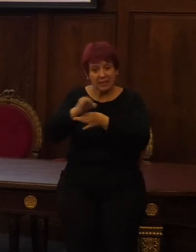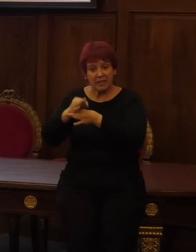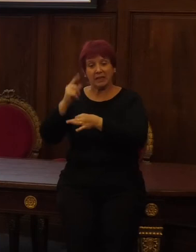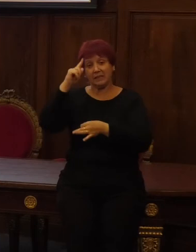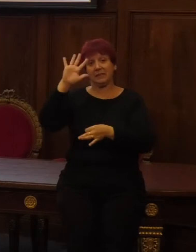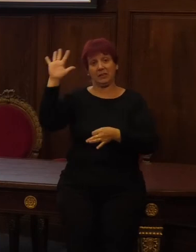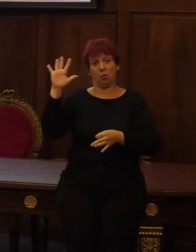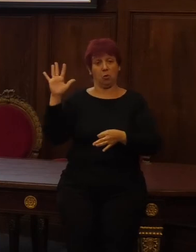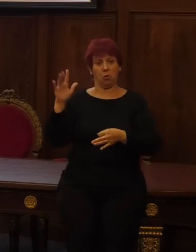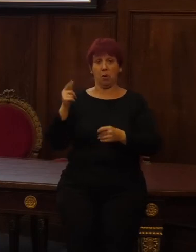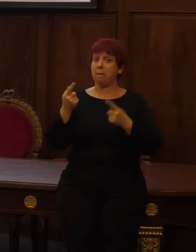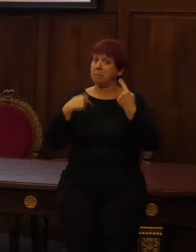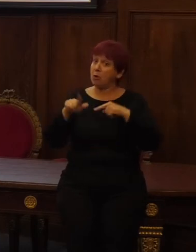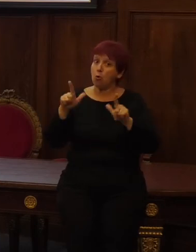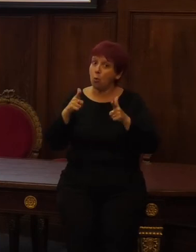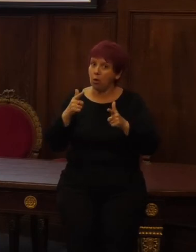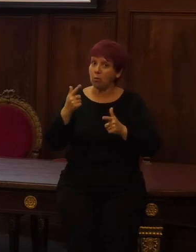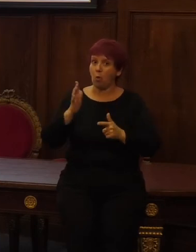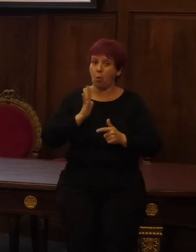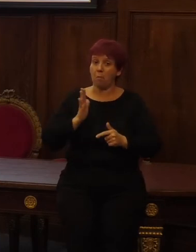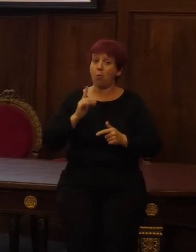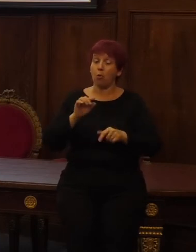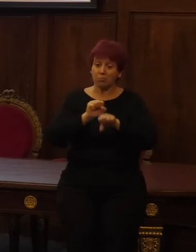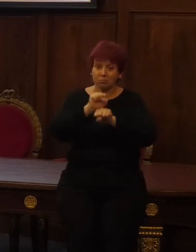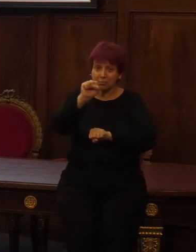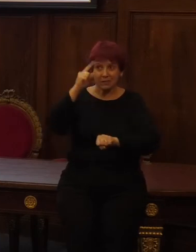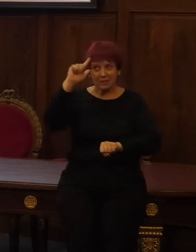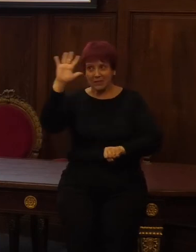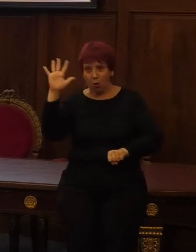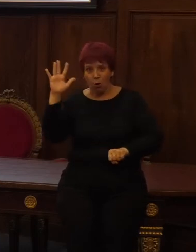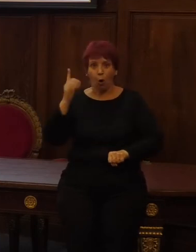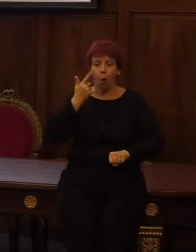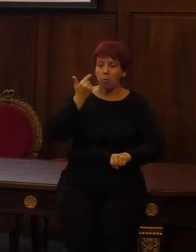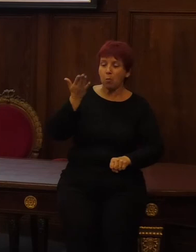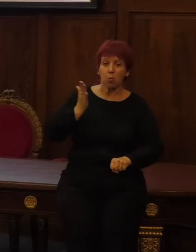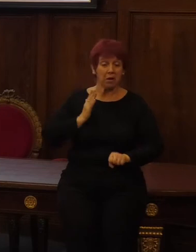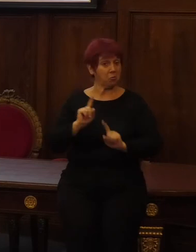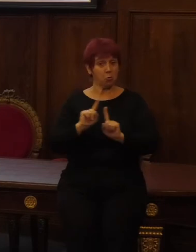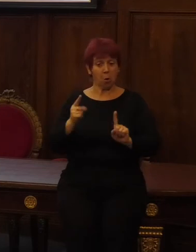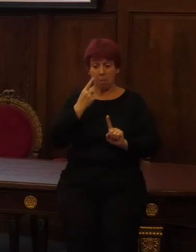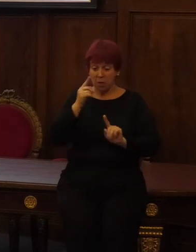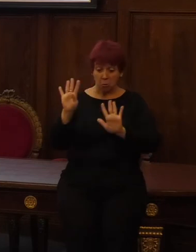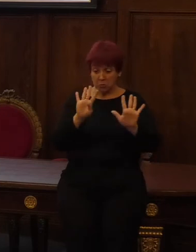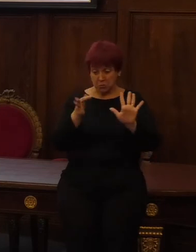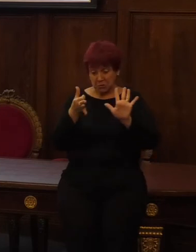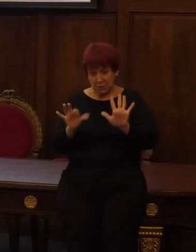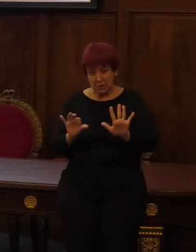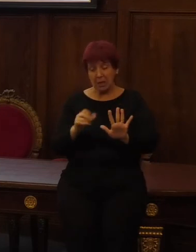psicología. No había psicólogos ni psicólogas. ¿Qué pasó después del 50, 60?